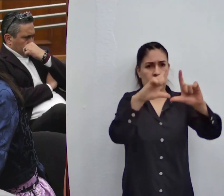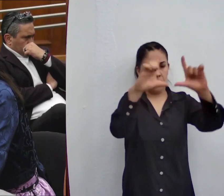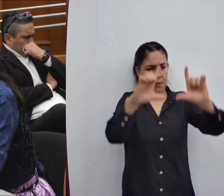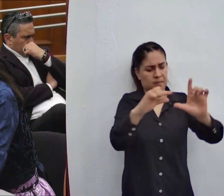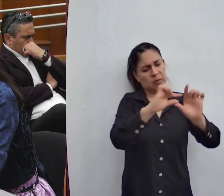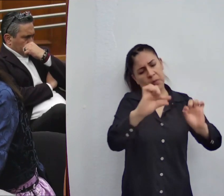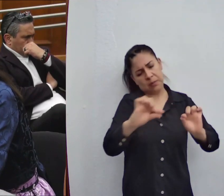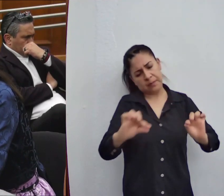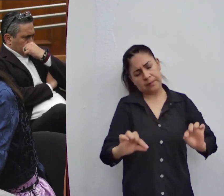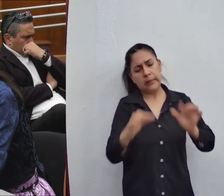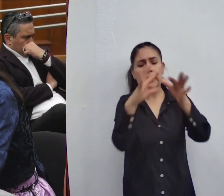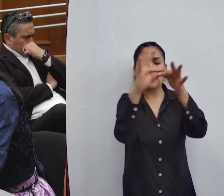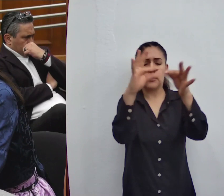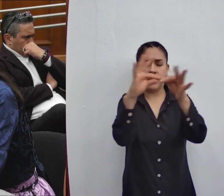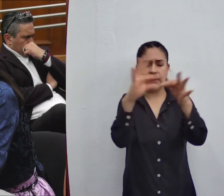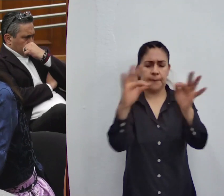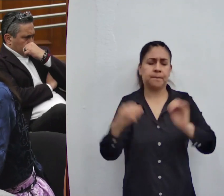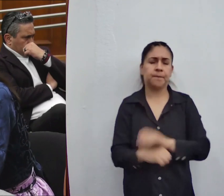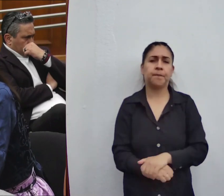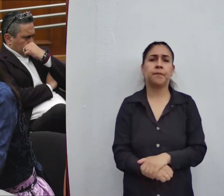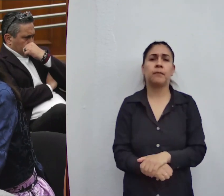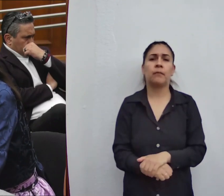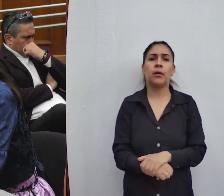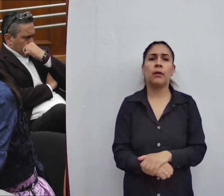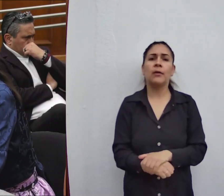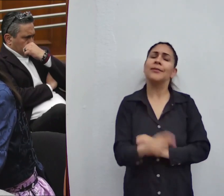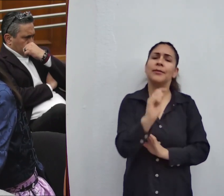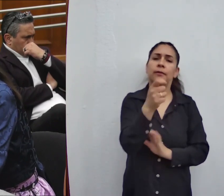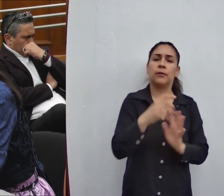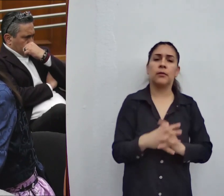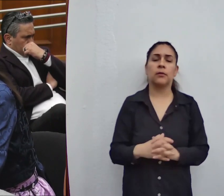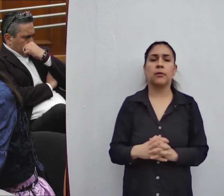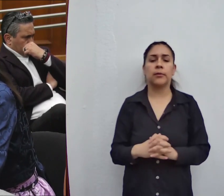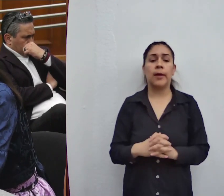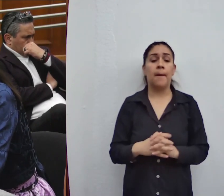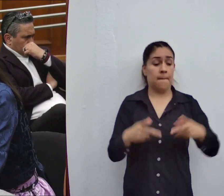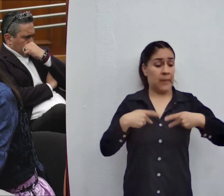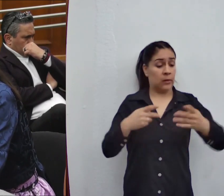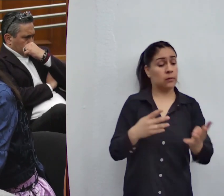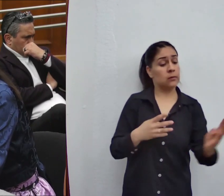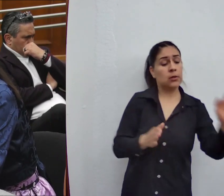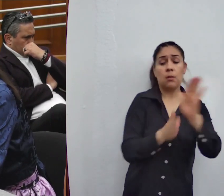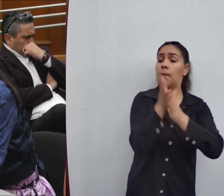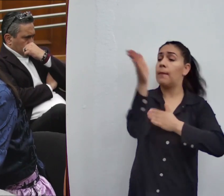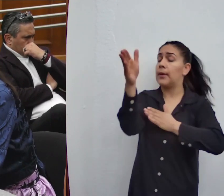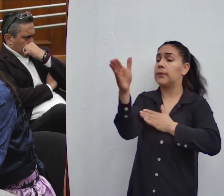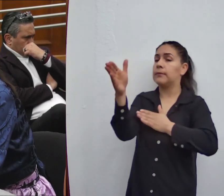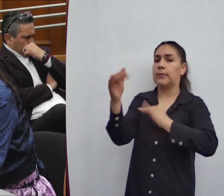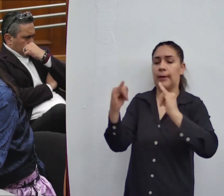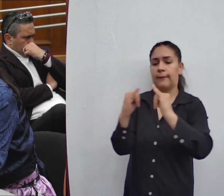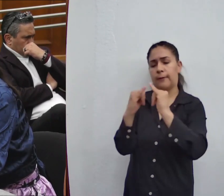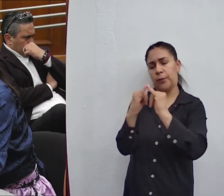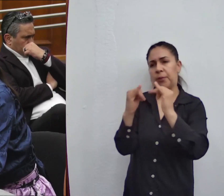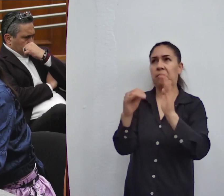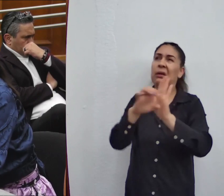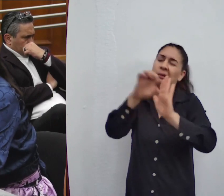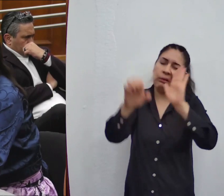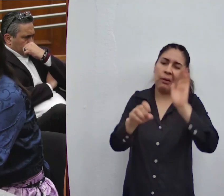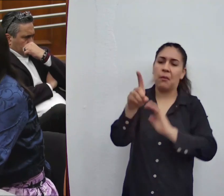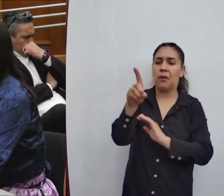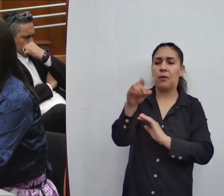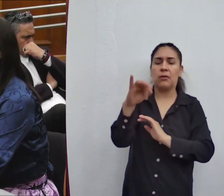para las personas que se acercan al instituto, que se acercan al DIF,